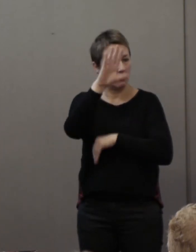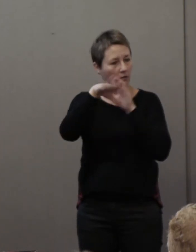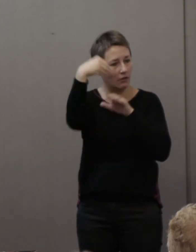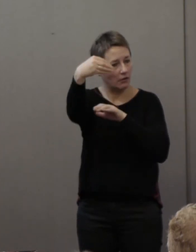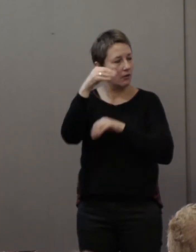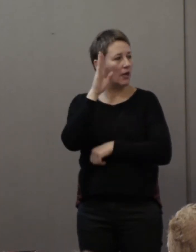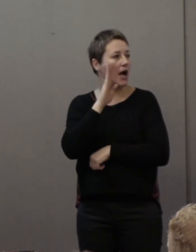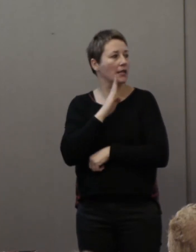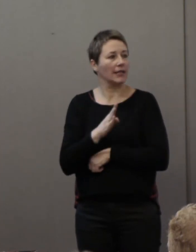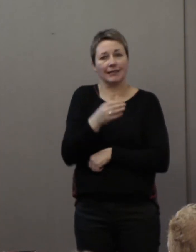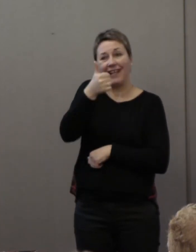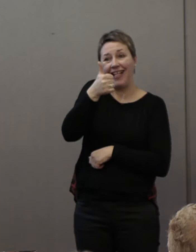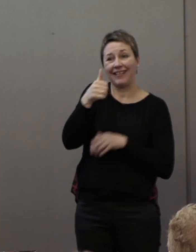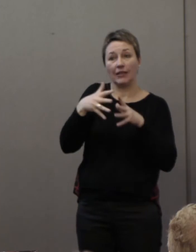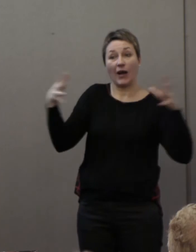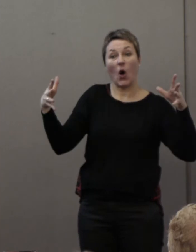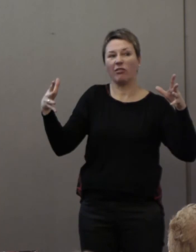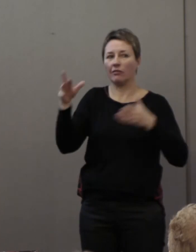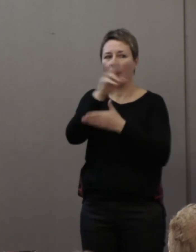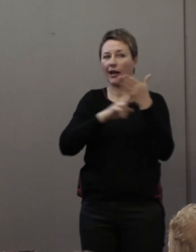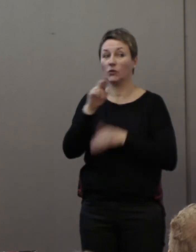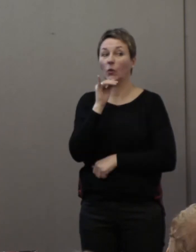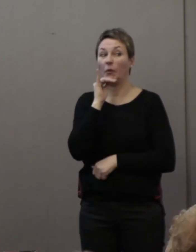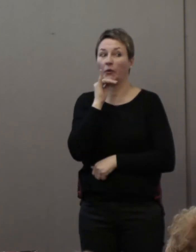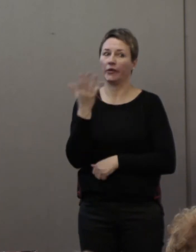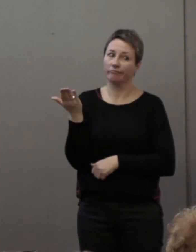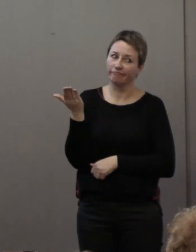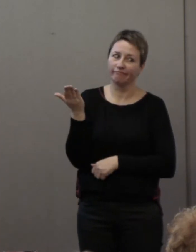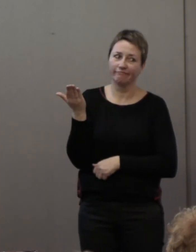il n'y en a même pas un de la grande région.